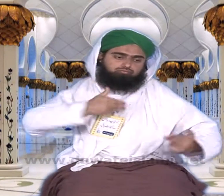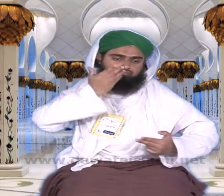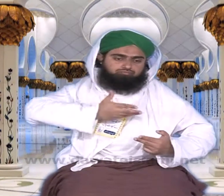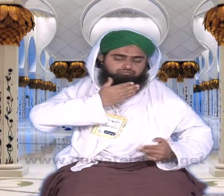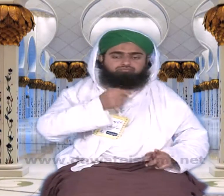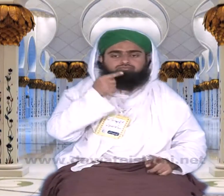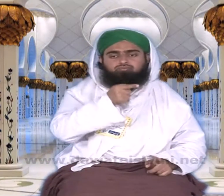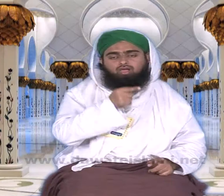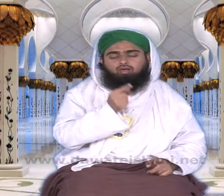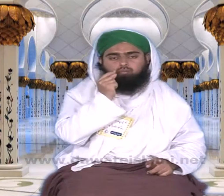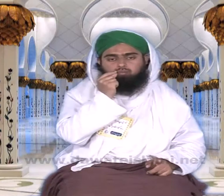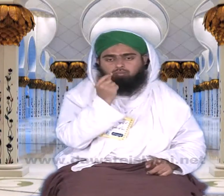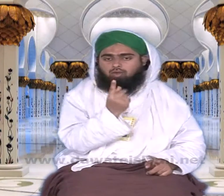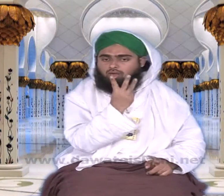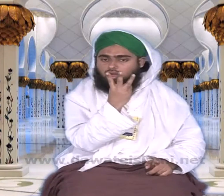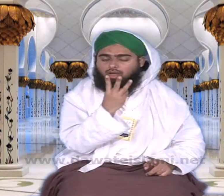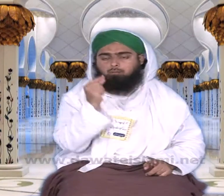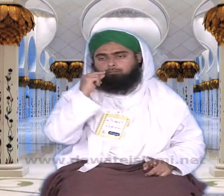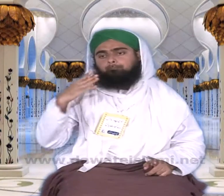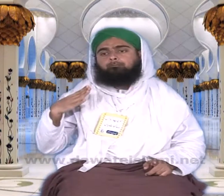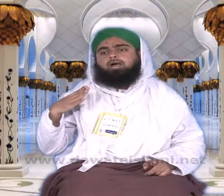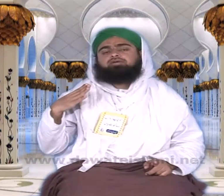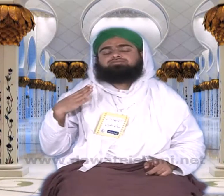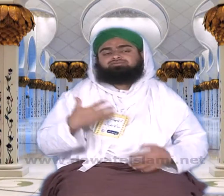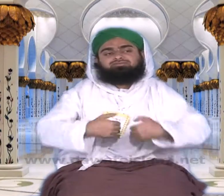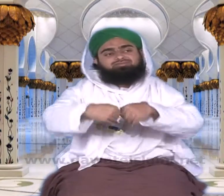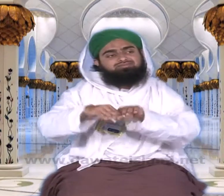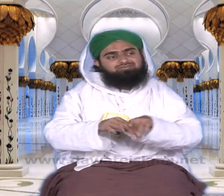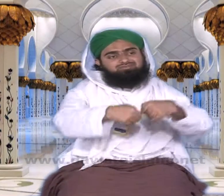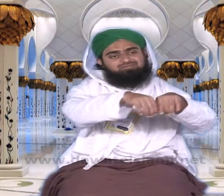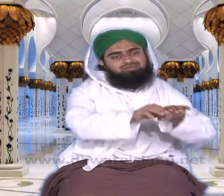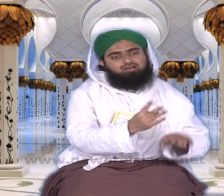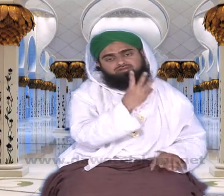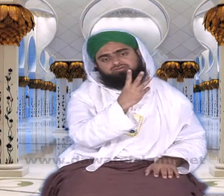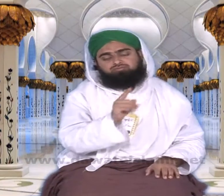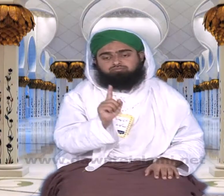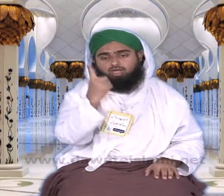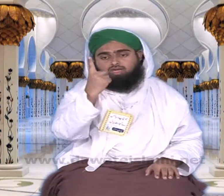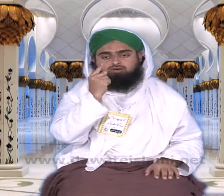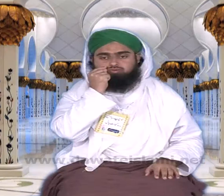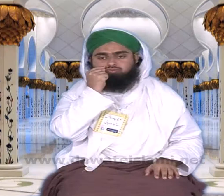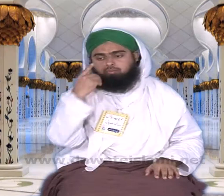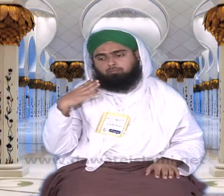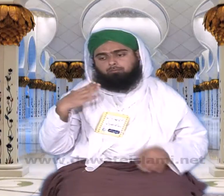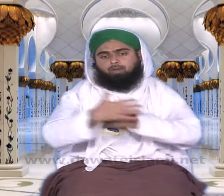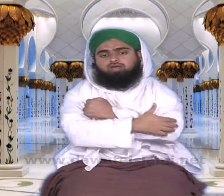پیش کیا اس نے بتا کہ یہ تین بھائیوں کی قبر ہیں ان میں ایک